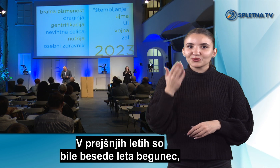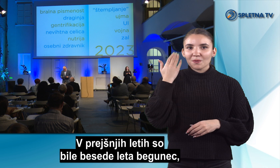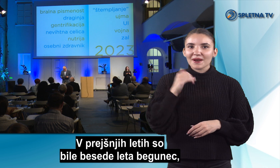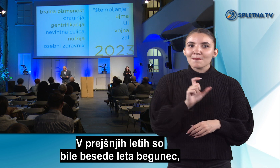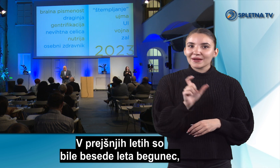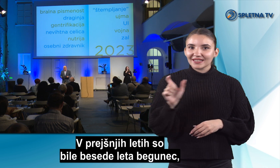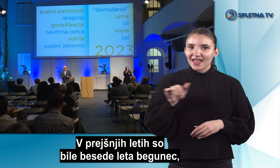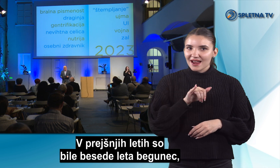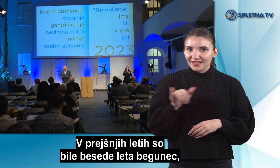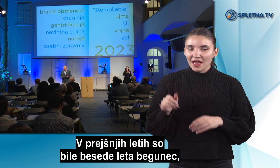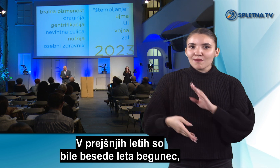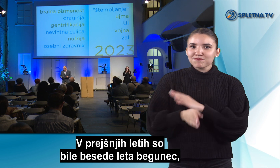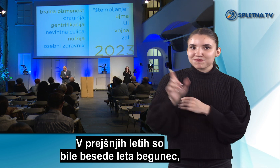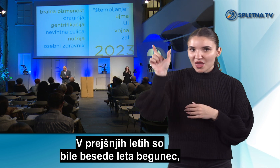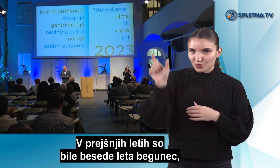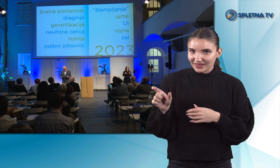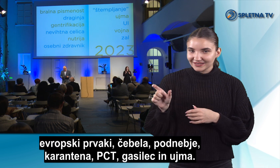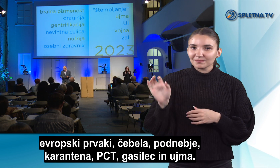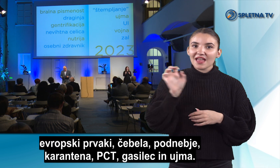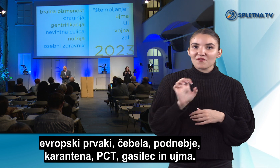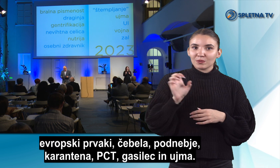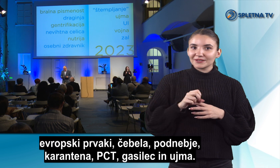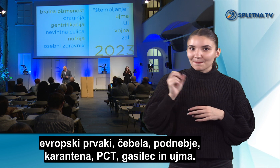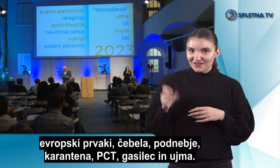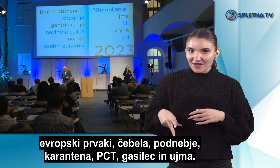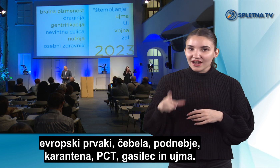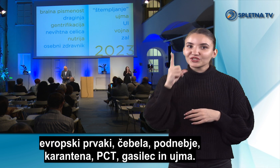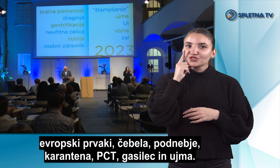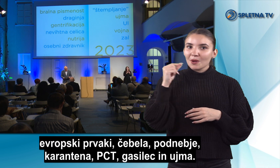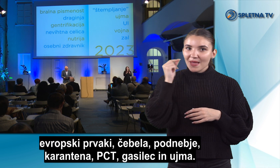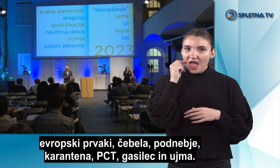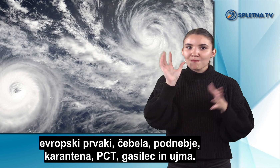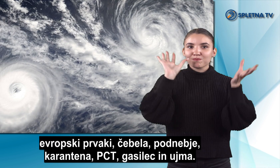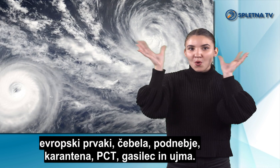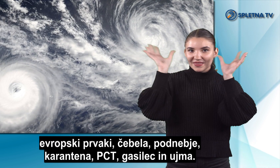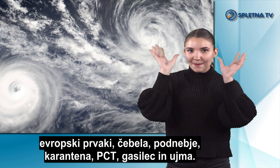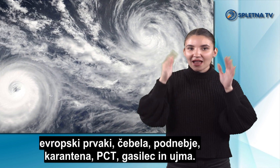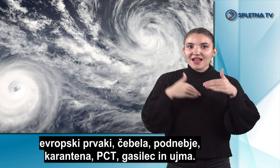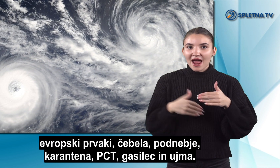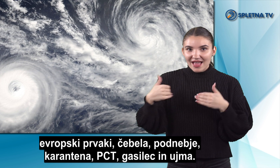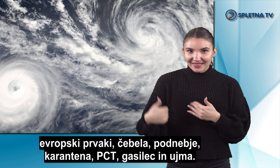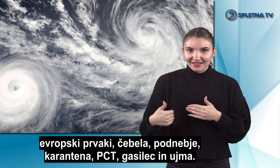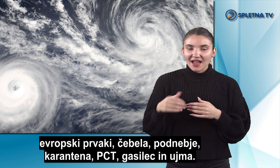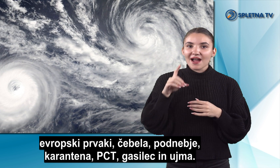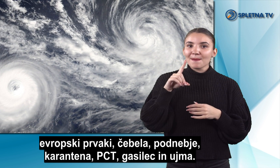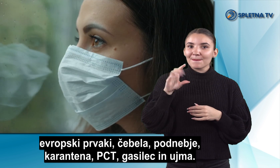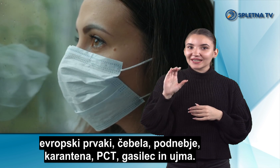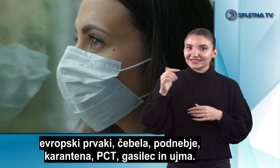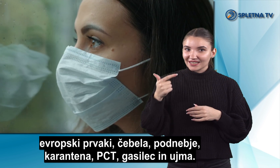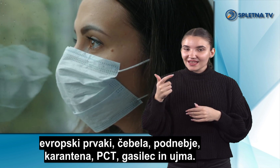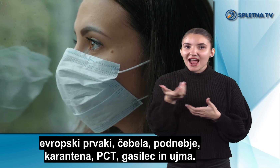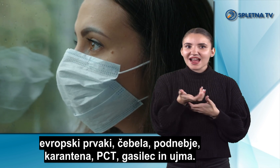bile besede leta begunec, evropski prvaki, čebela, podnebje, karantena,